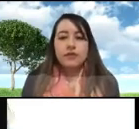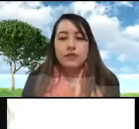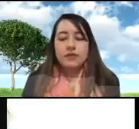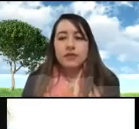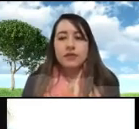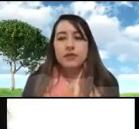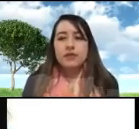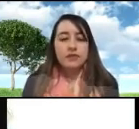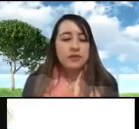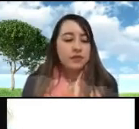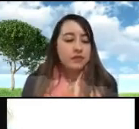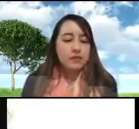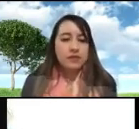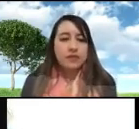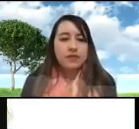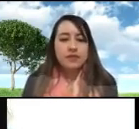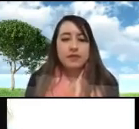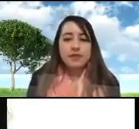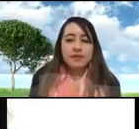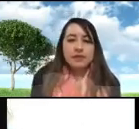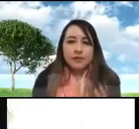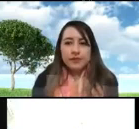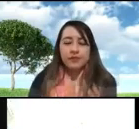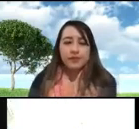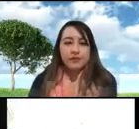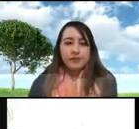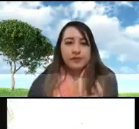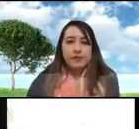Esta pregunta es muy interesante.